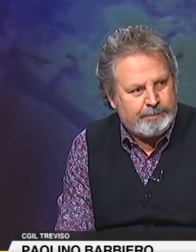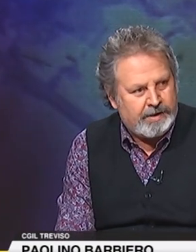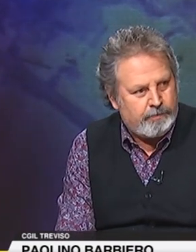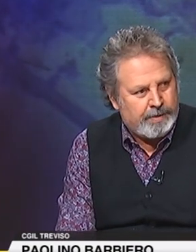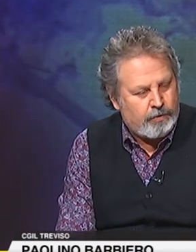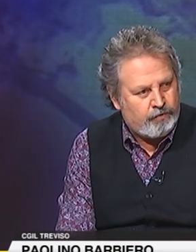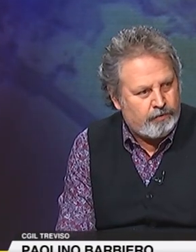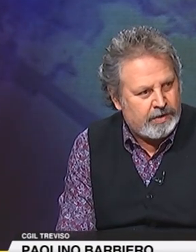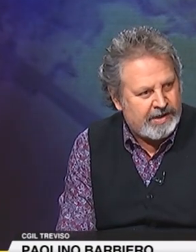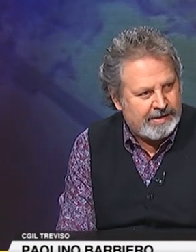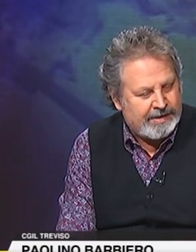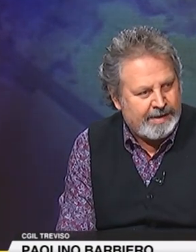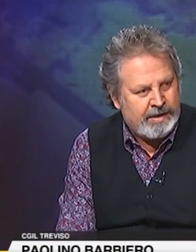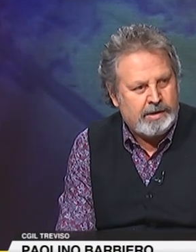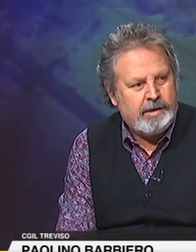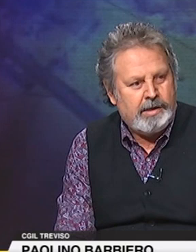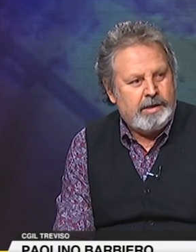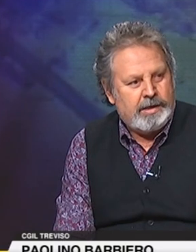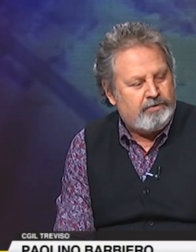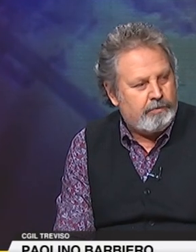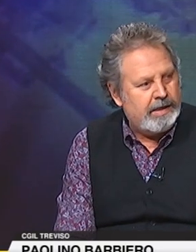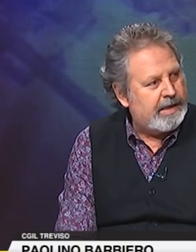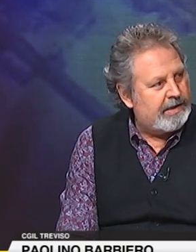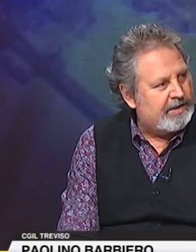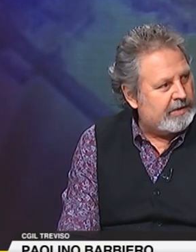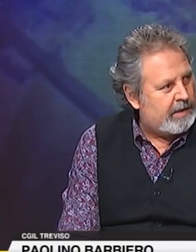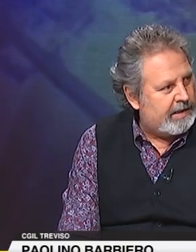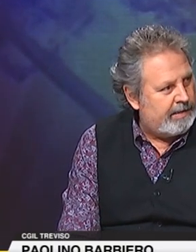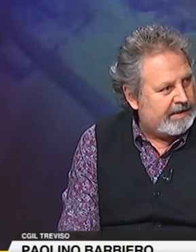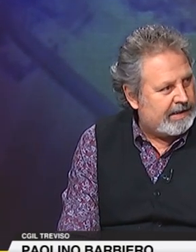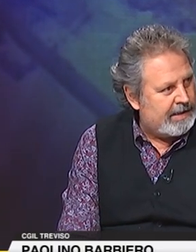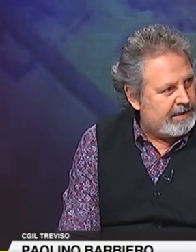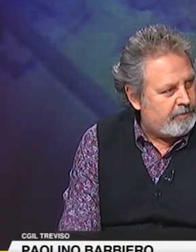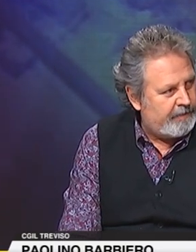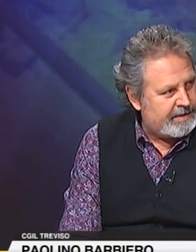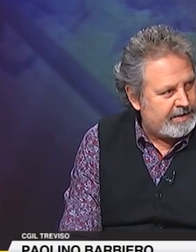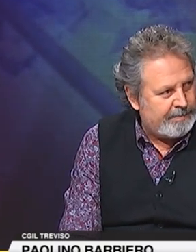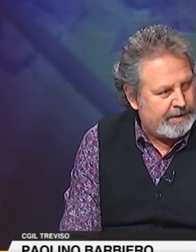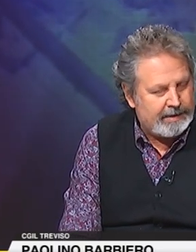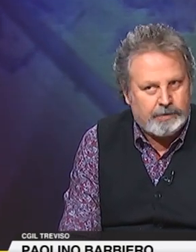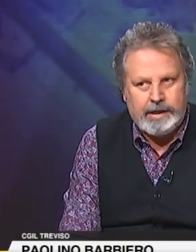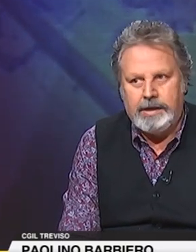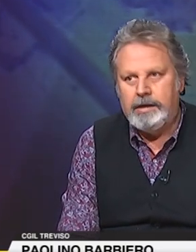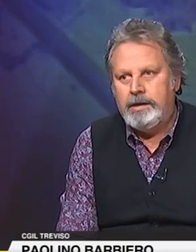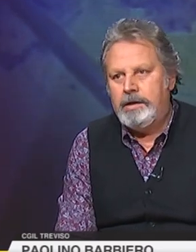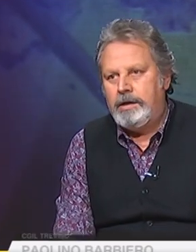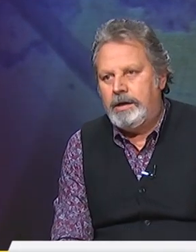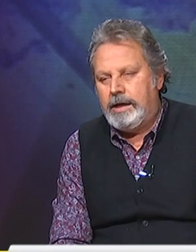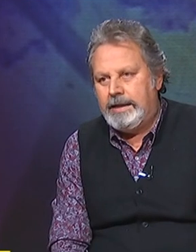avevamo intrapreso un percorso su una serie di temi che sono quelli che ha citato anche Mattarella nella conferenza stampa dell'altro